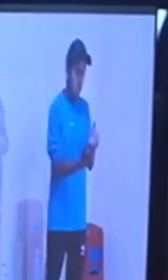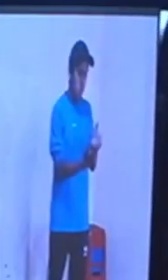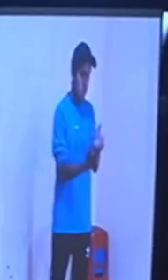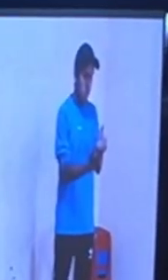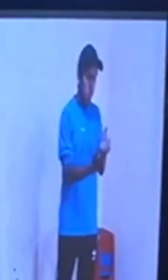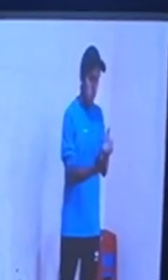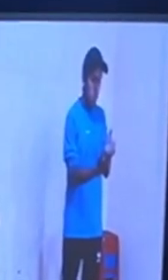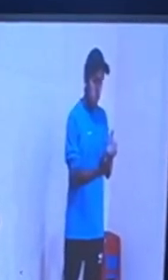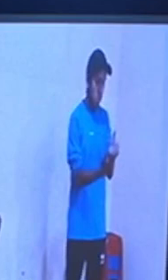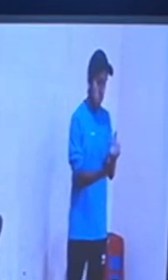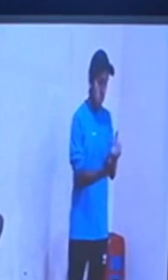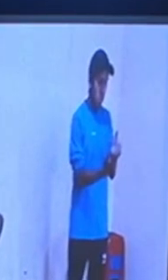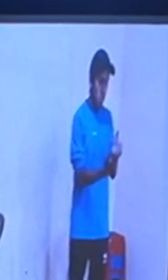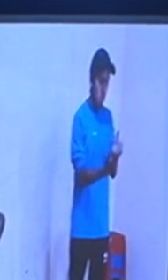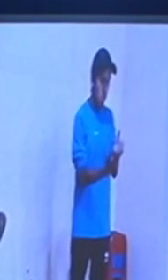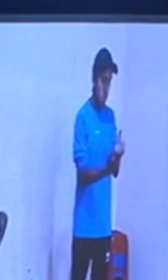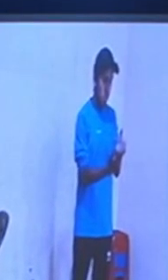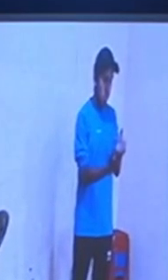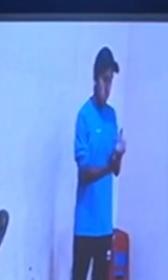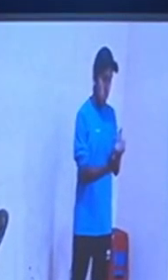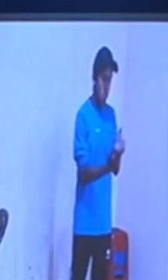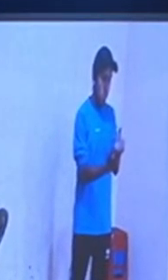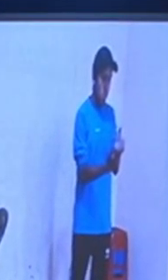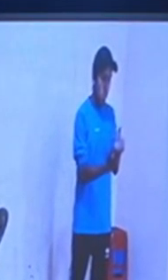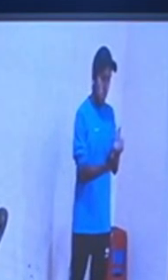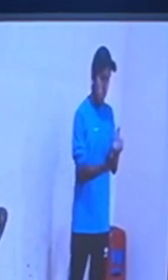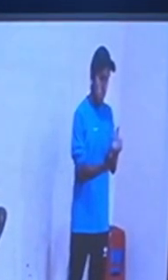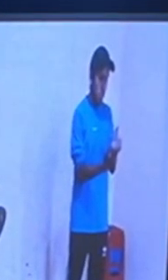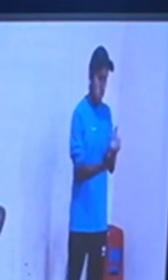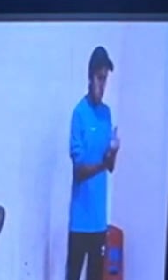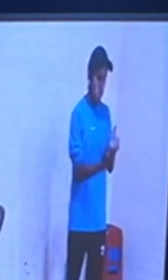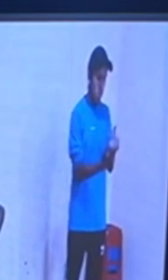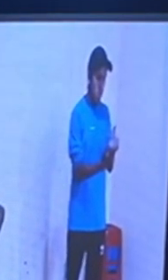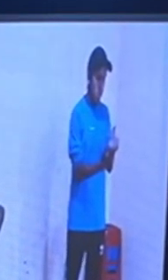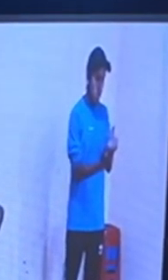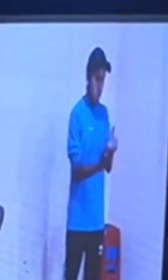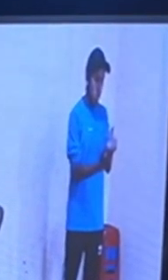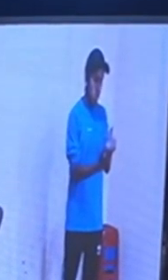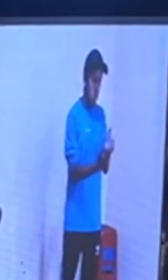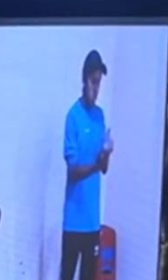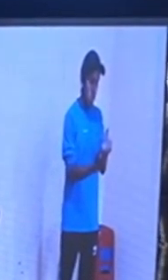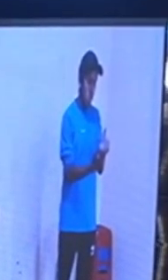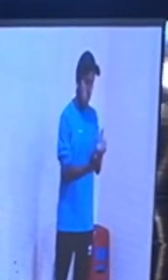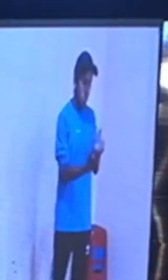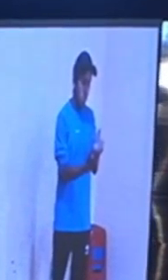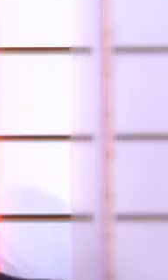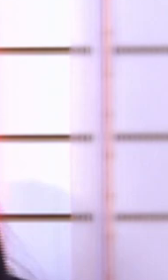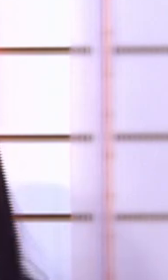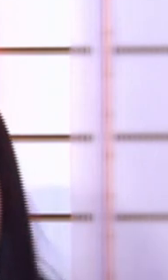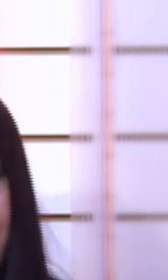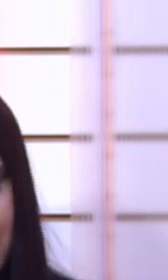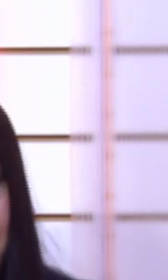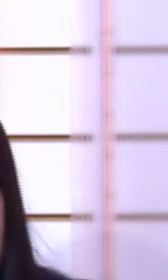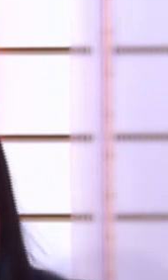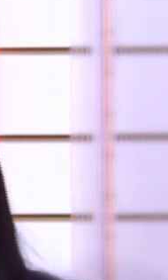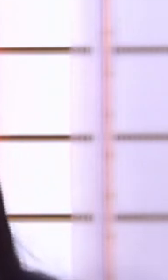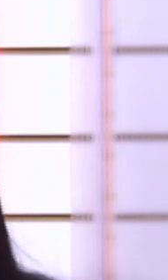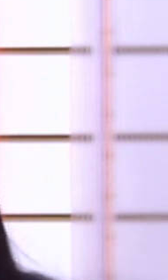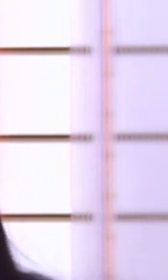quiero decir, hay avances, pero hay muchísimo, muchísimo trabajo todavía. Al principio de la entrevista, antes de entrar en cámara, te hacía una